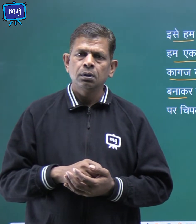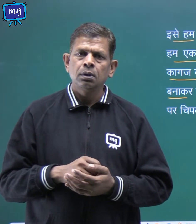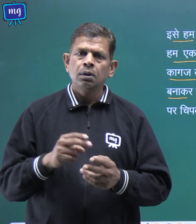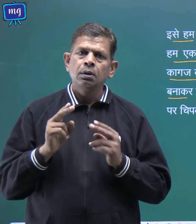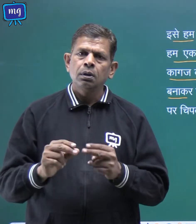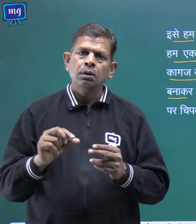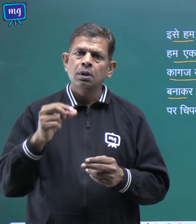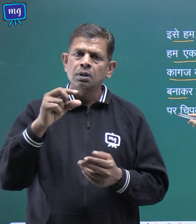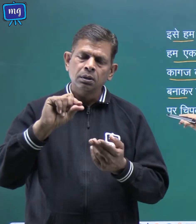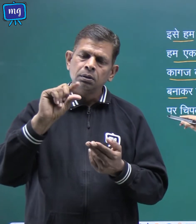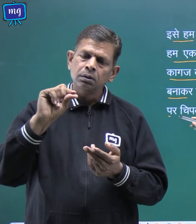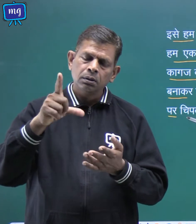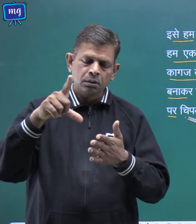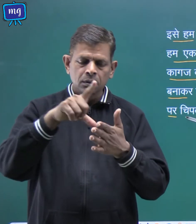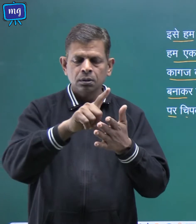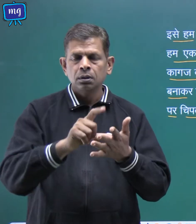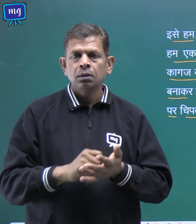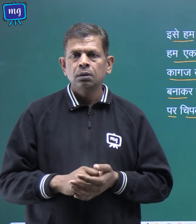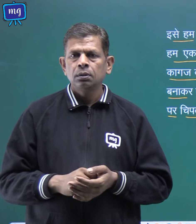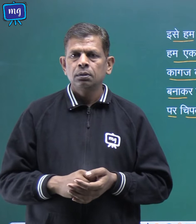स्थिति पर चिपकाएंगे